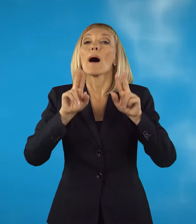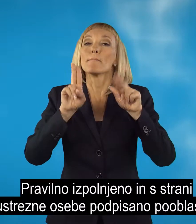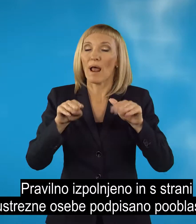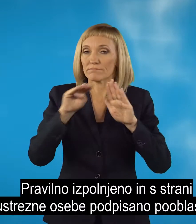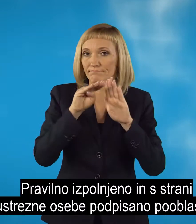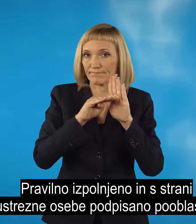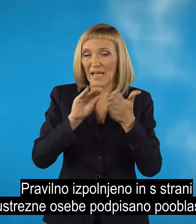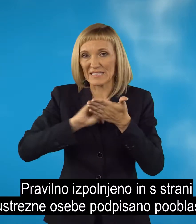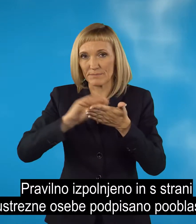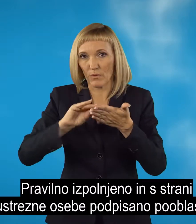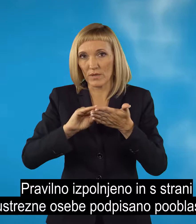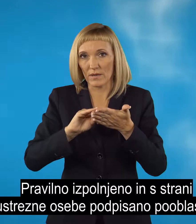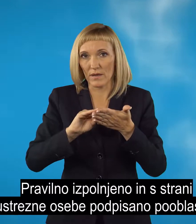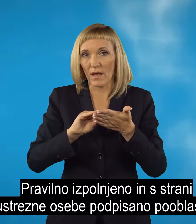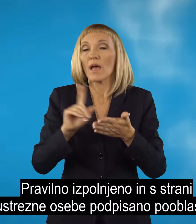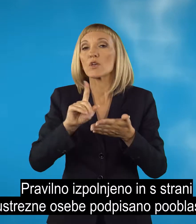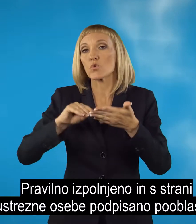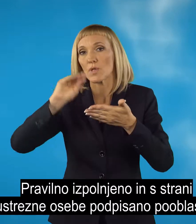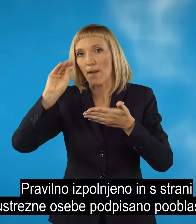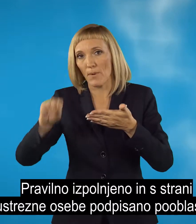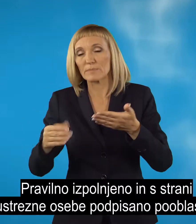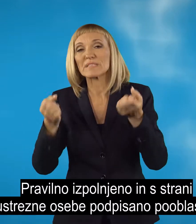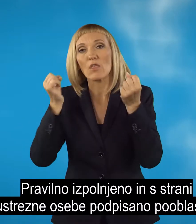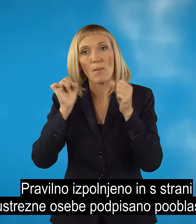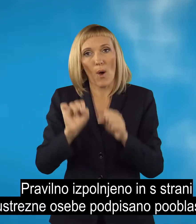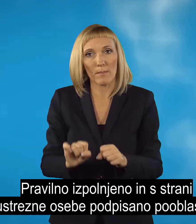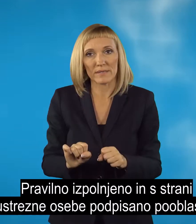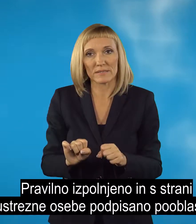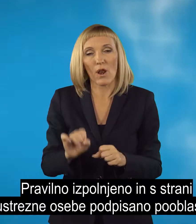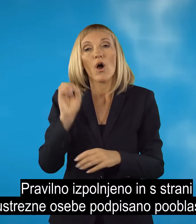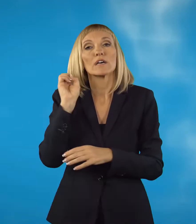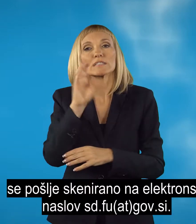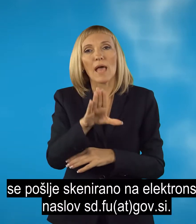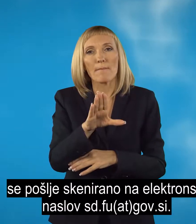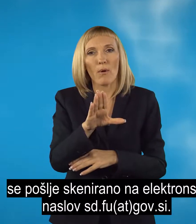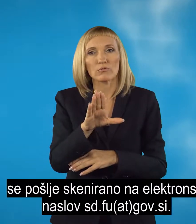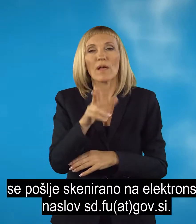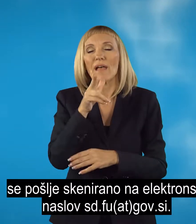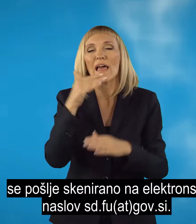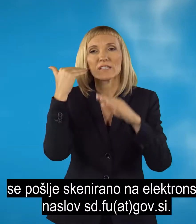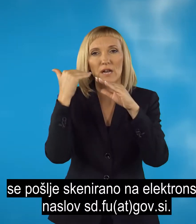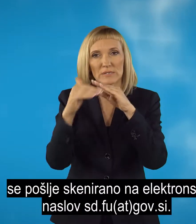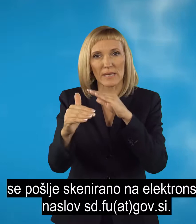Pravilno izpolnjeno in s strani ustrezne osebe podpisano pooblastilo se pošlje skenirano na elektronski